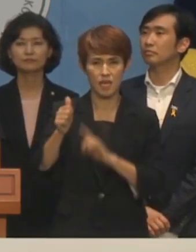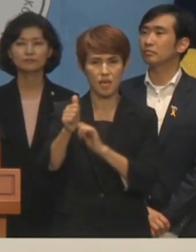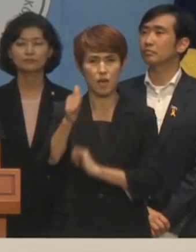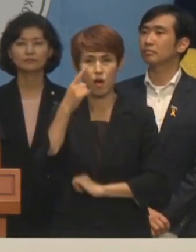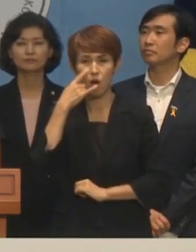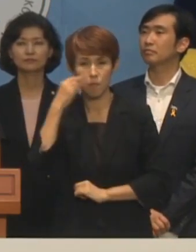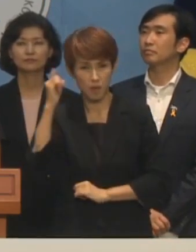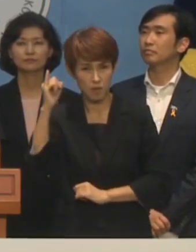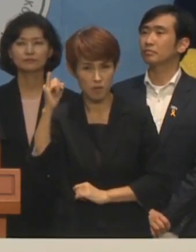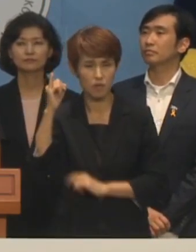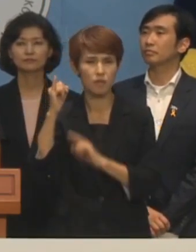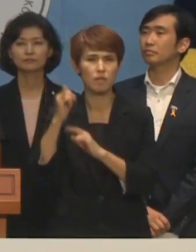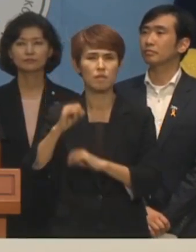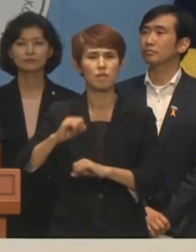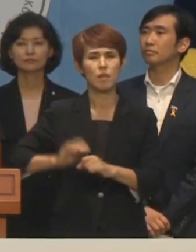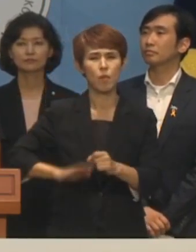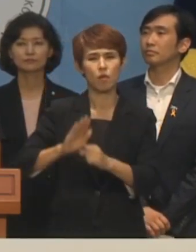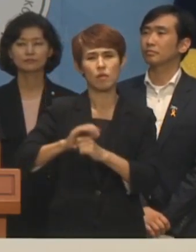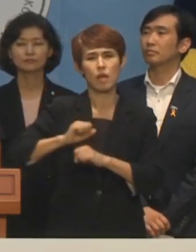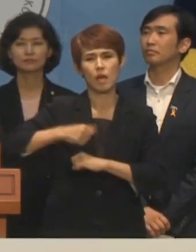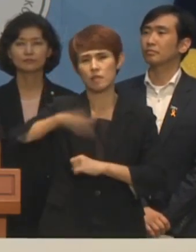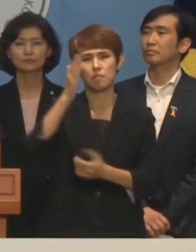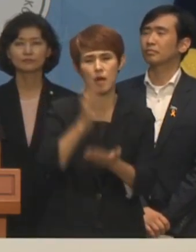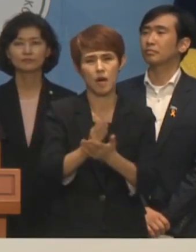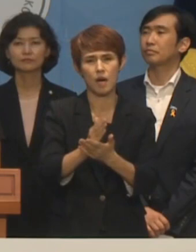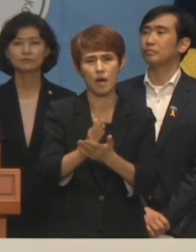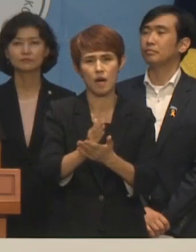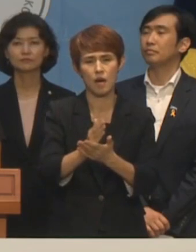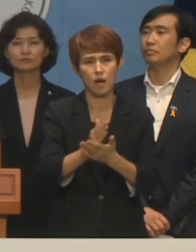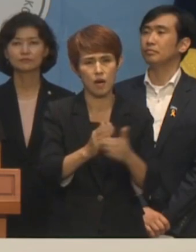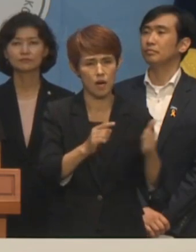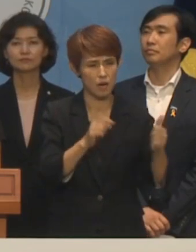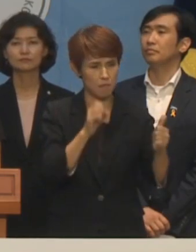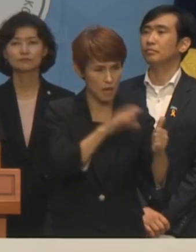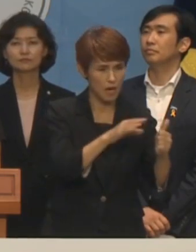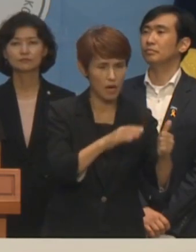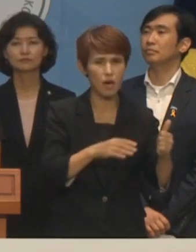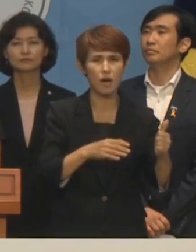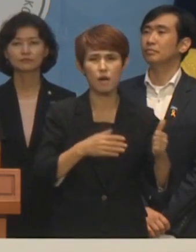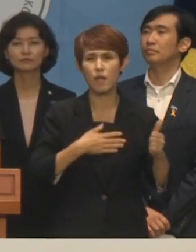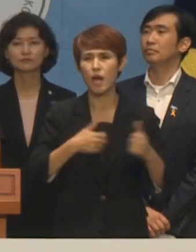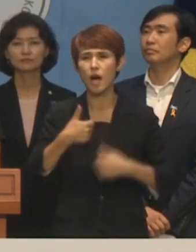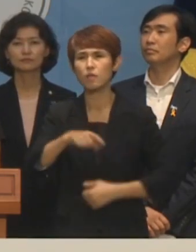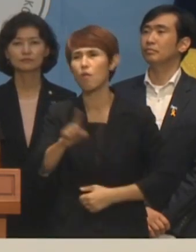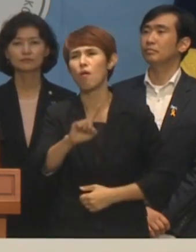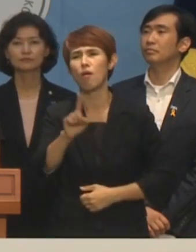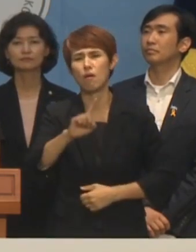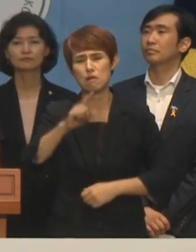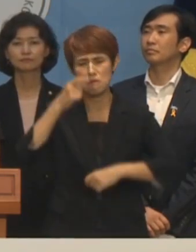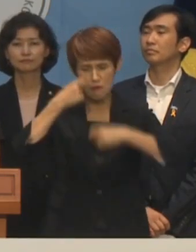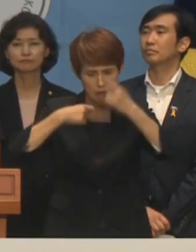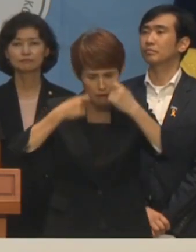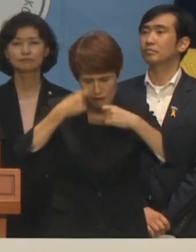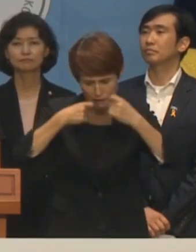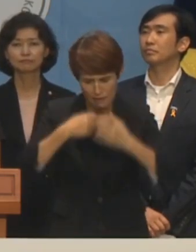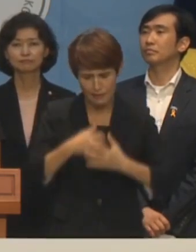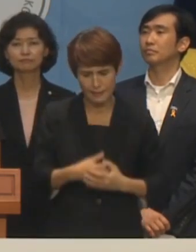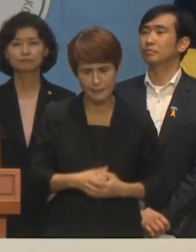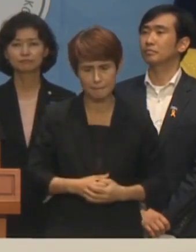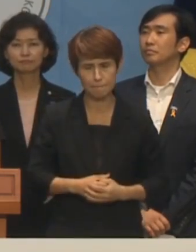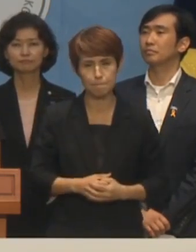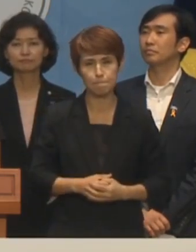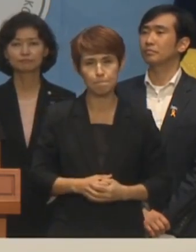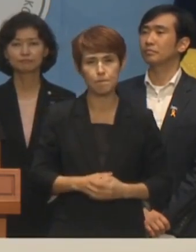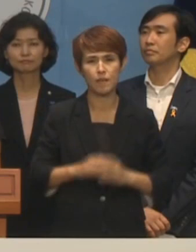어머니는 해병대에 가지 말라고 말렸는데도 해병대에 갔는데 우리 아들 어디에 있느냐며 통곡했다.